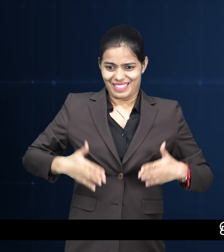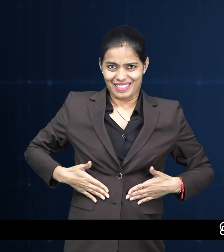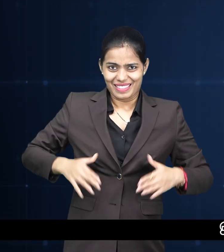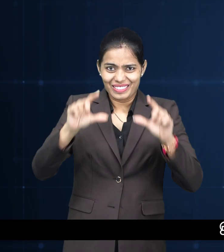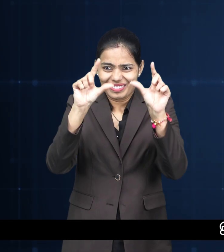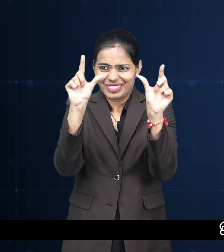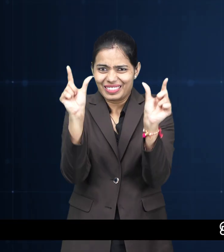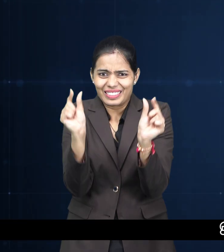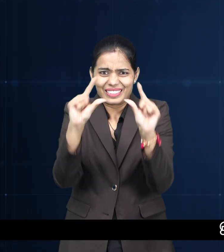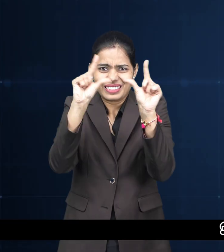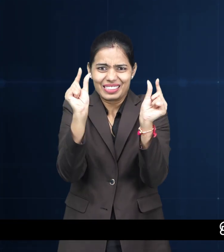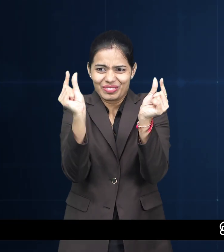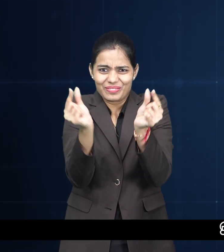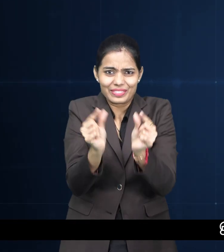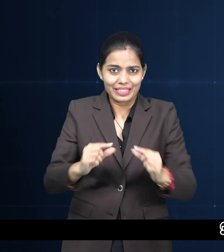சிறுநீரகங்கள்,